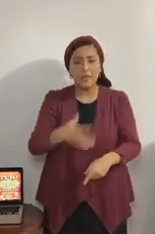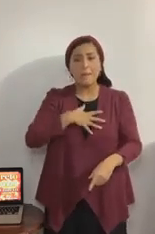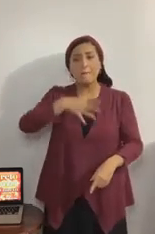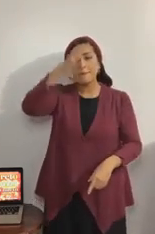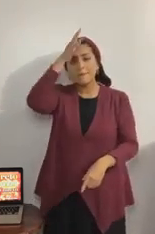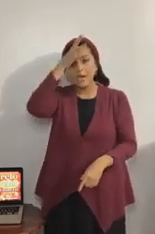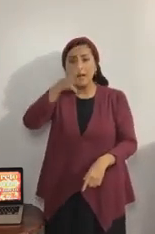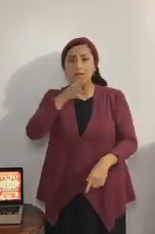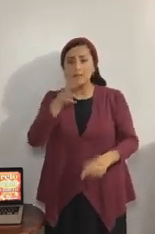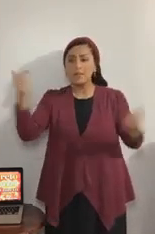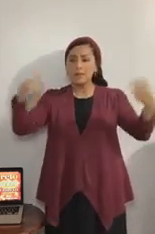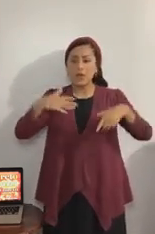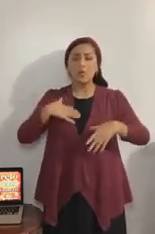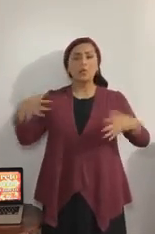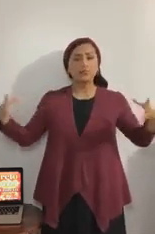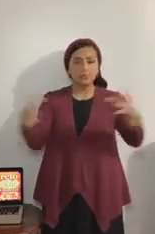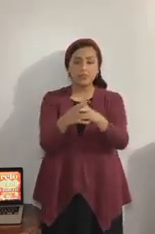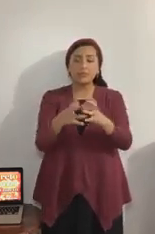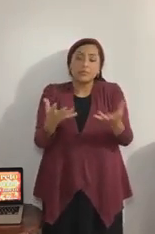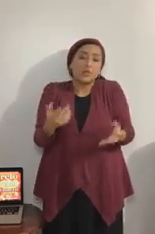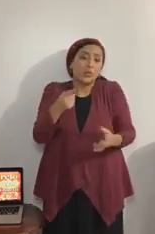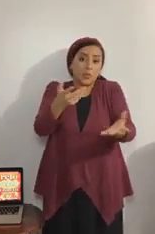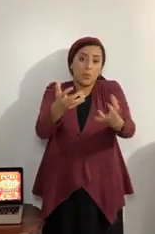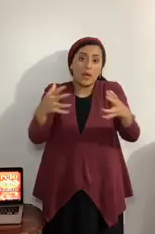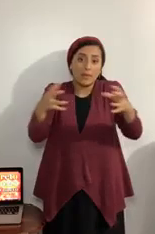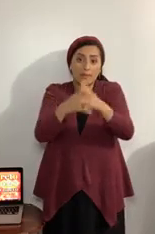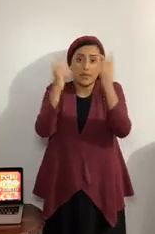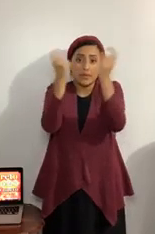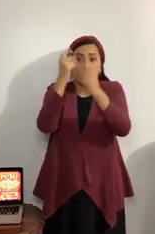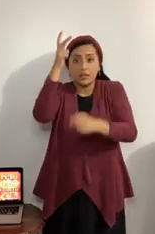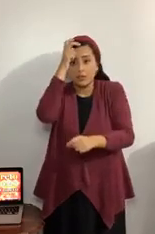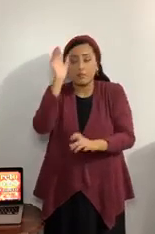nos reunimos. Mira, si quieres reunirte y adorar al diablo, ese es tu problema.